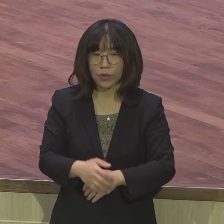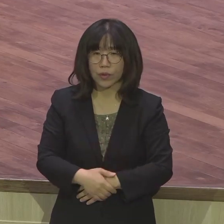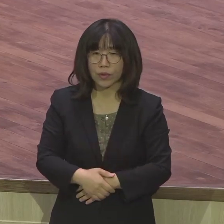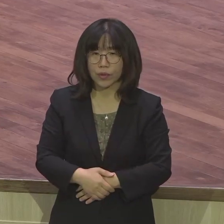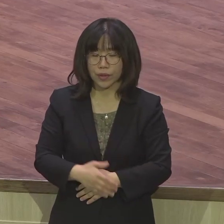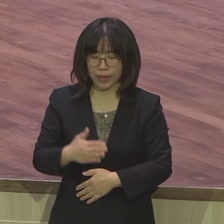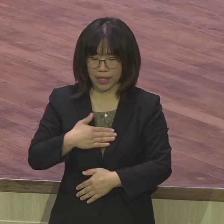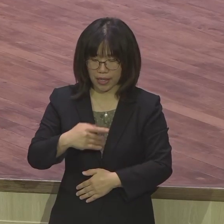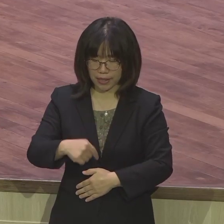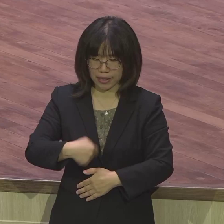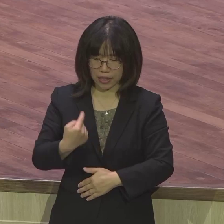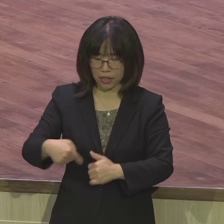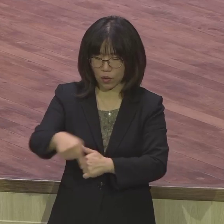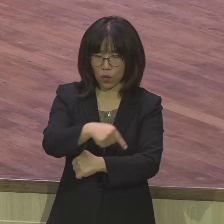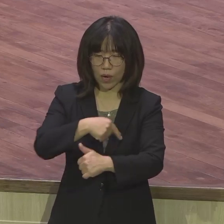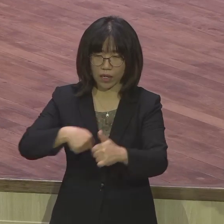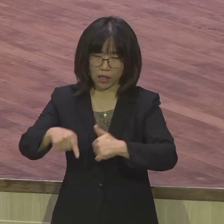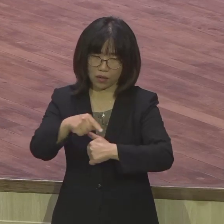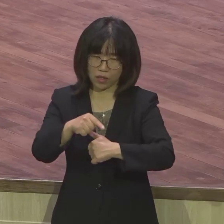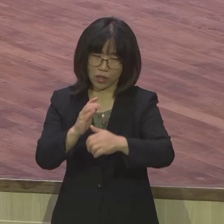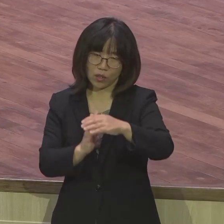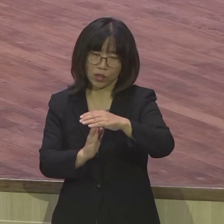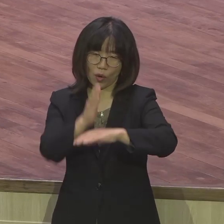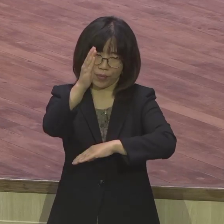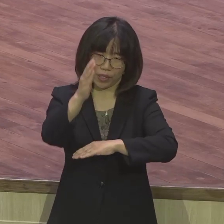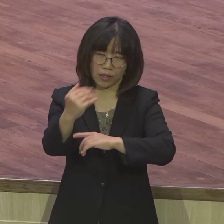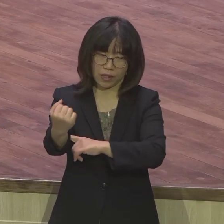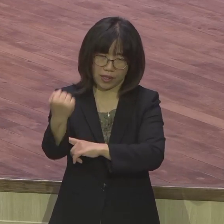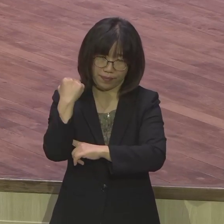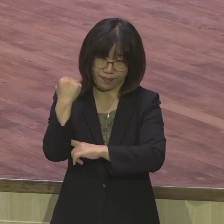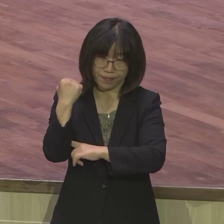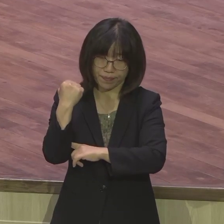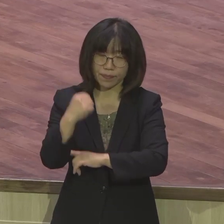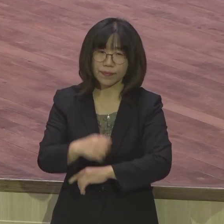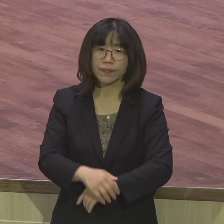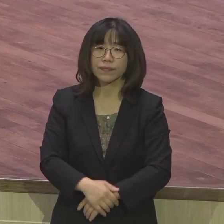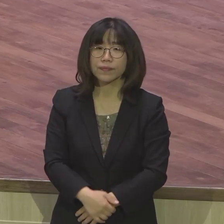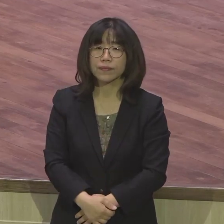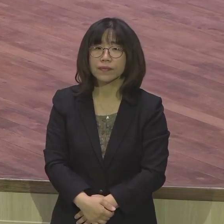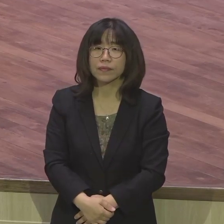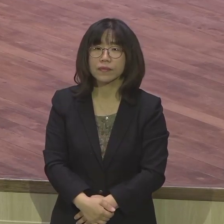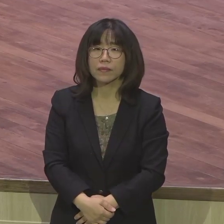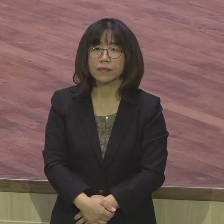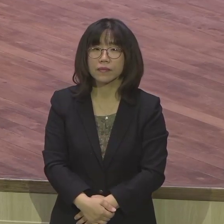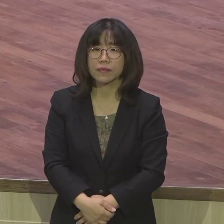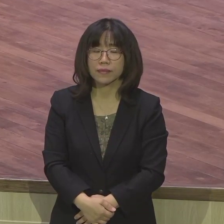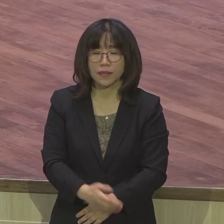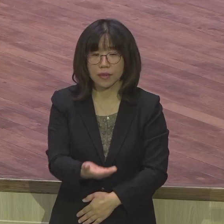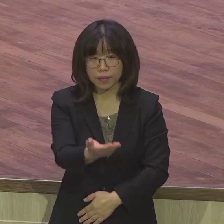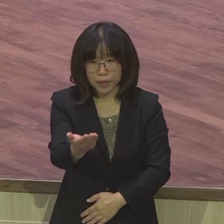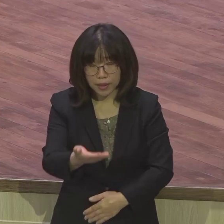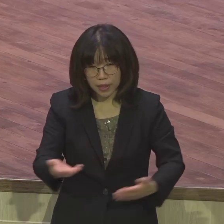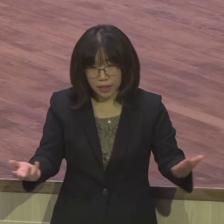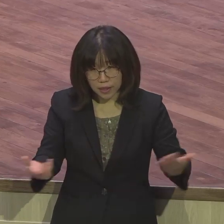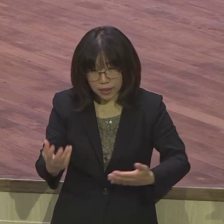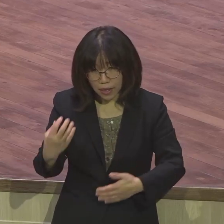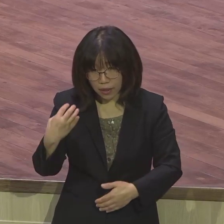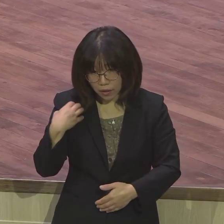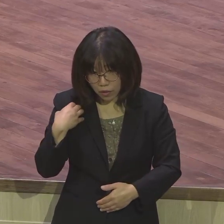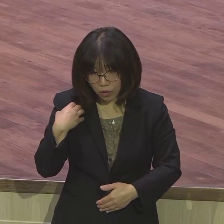환경을 뛰어넘을 수 있는 힘이 있습니다. 여러분 다 그런 건 아닌데요. 사역하다가 인생